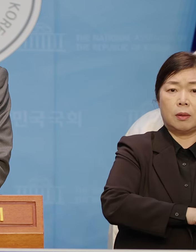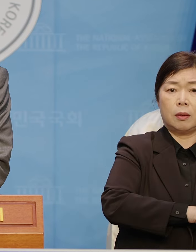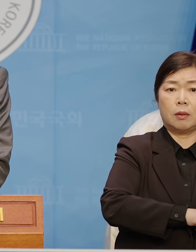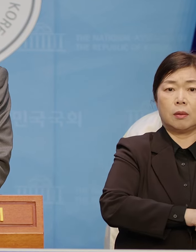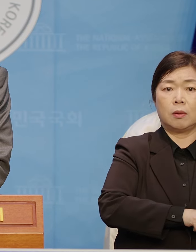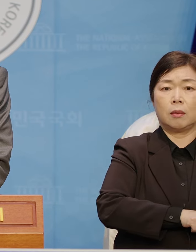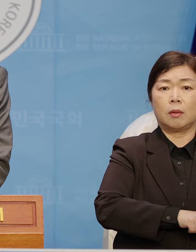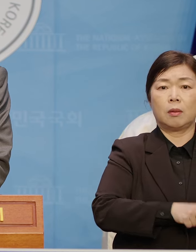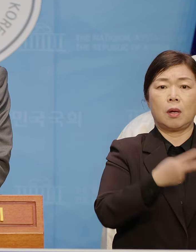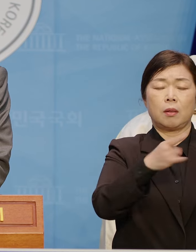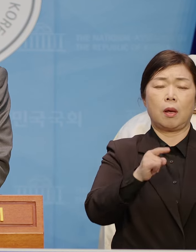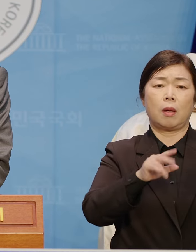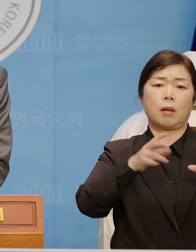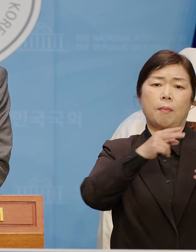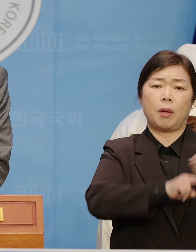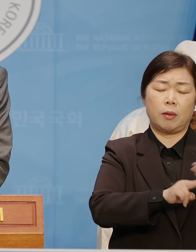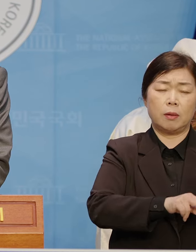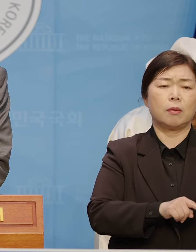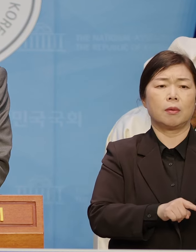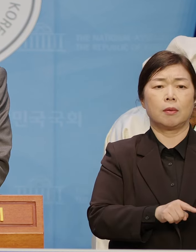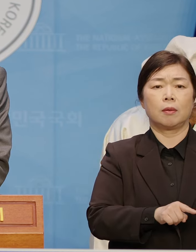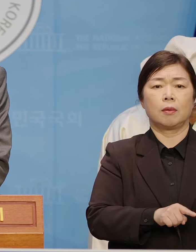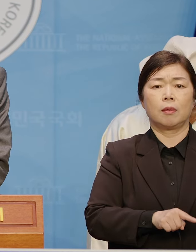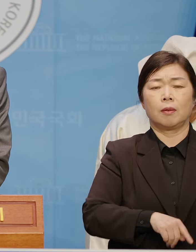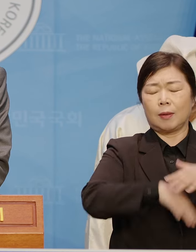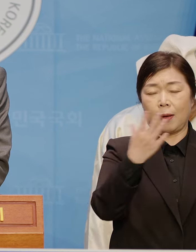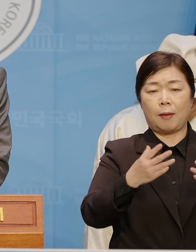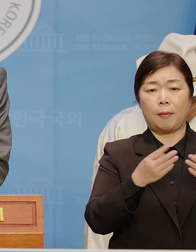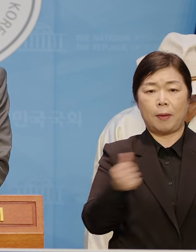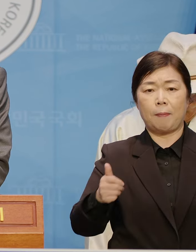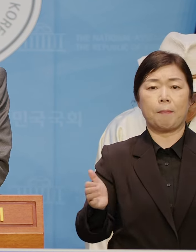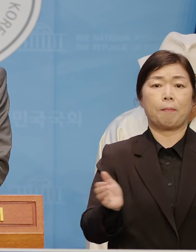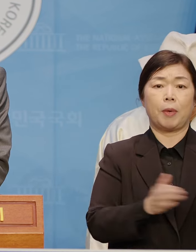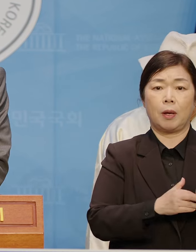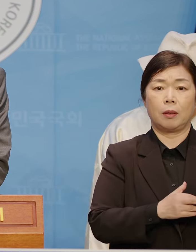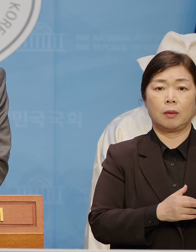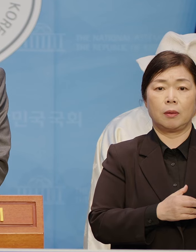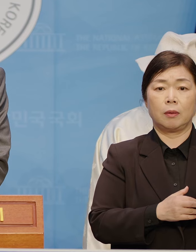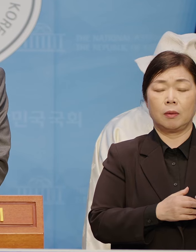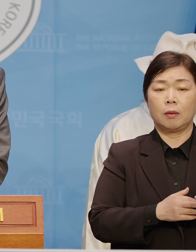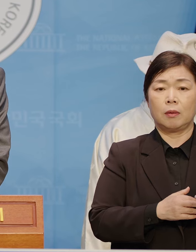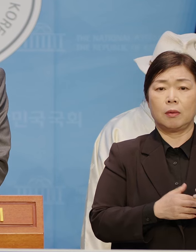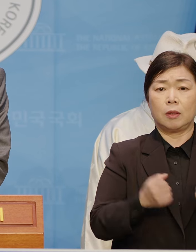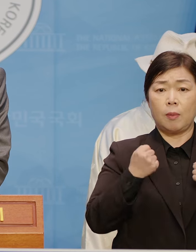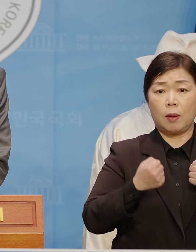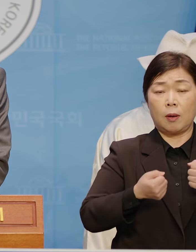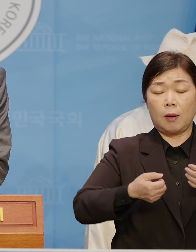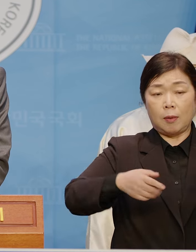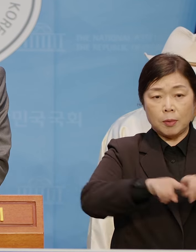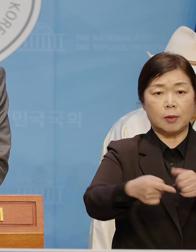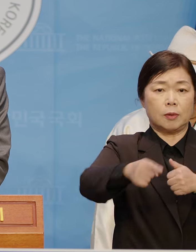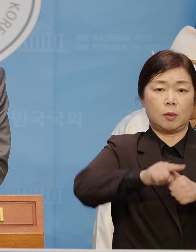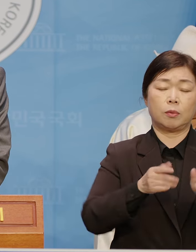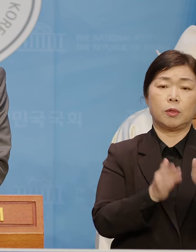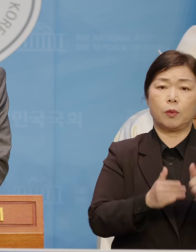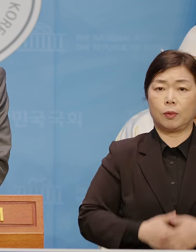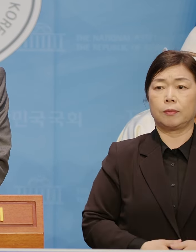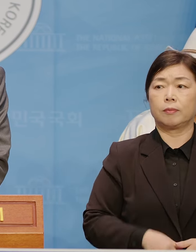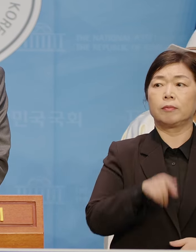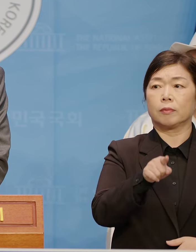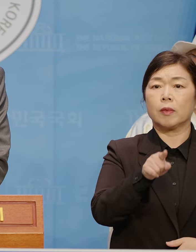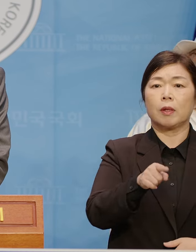4대 매국노이 모든 쓰레기들을 끝장내는 그 힘에도 여러분 함께 동참해 주시고 바로 그